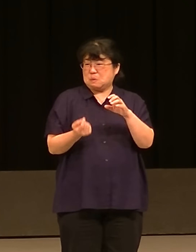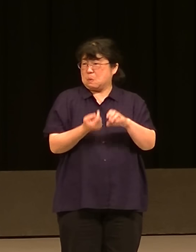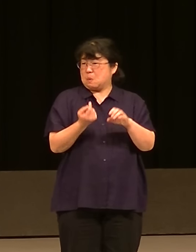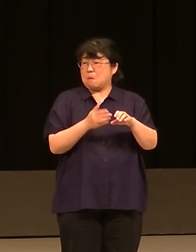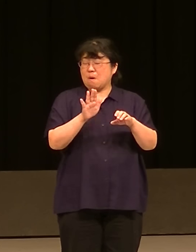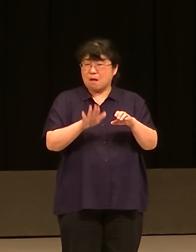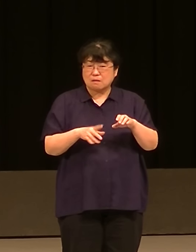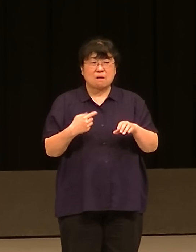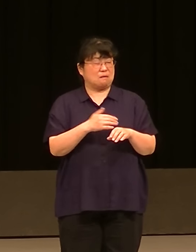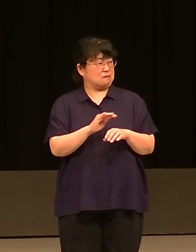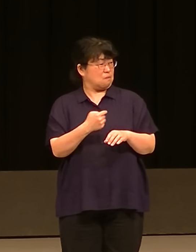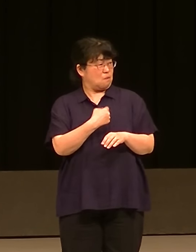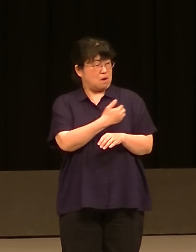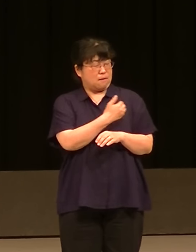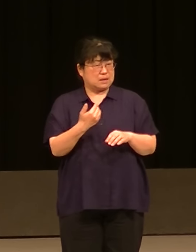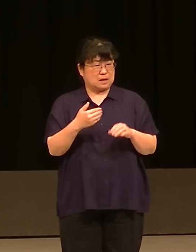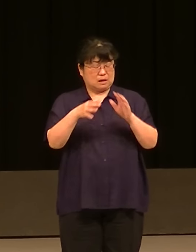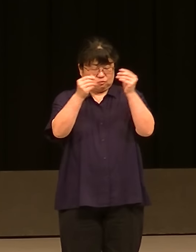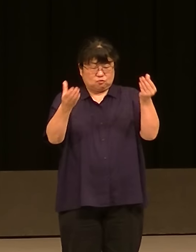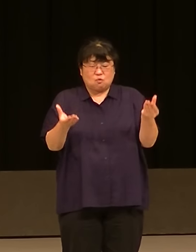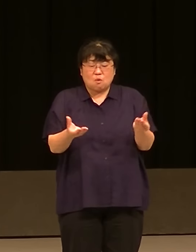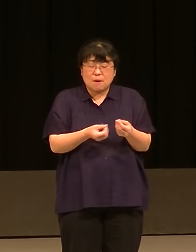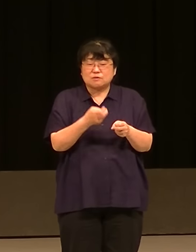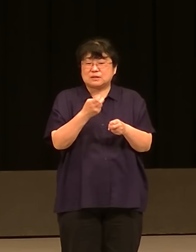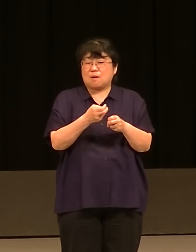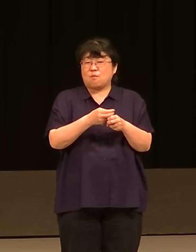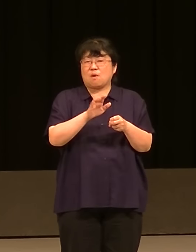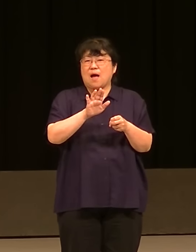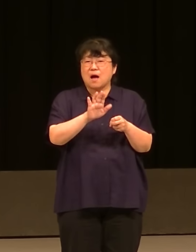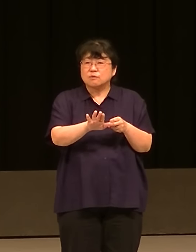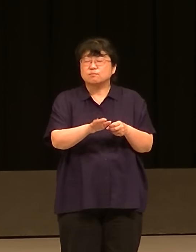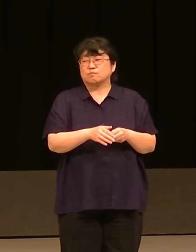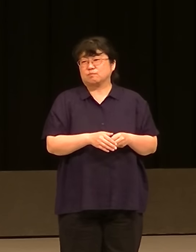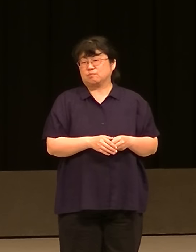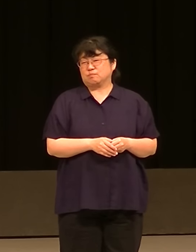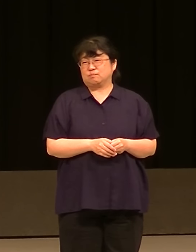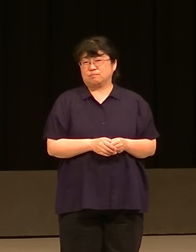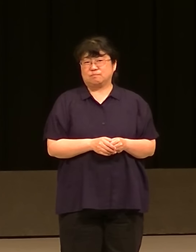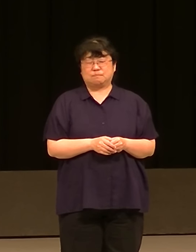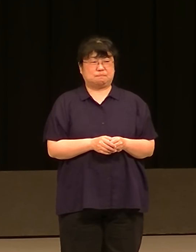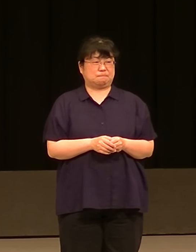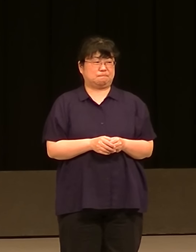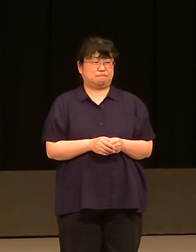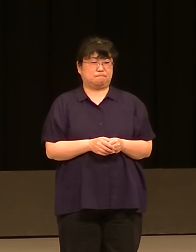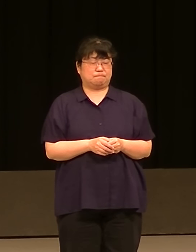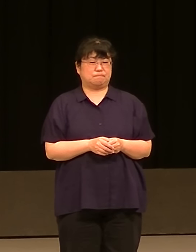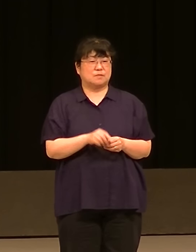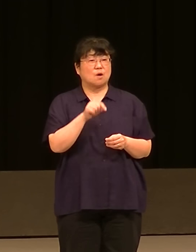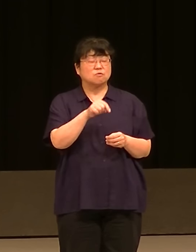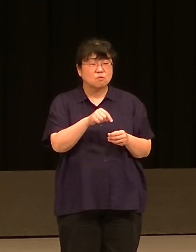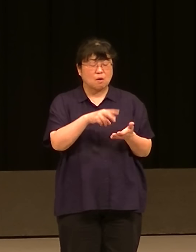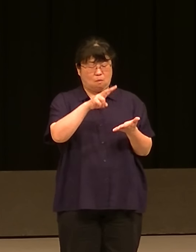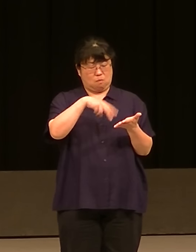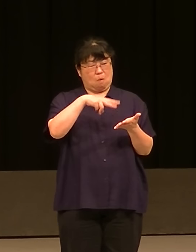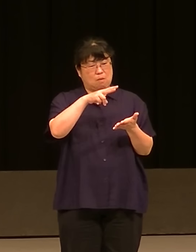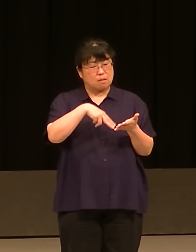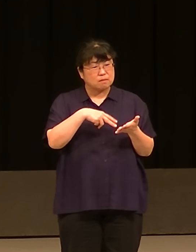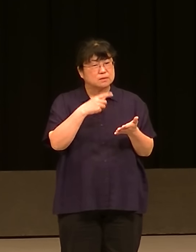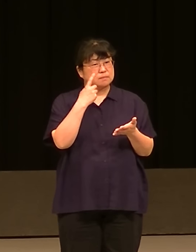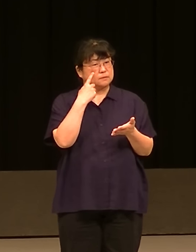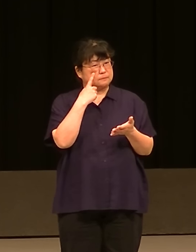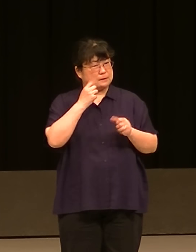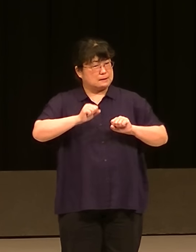にはこのグローバル憲法があると、いうことで、まあ、ございまして、それを読んでに、頑